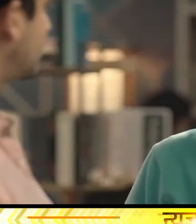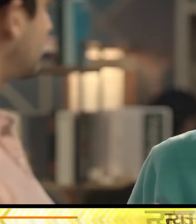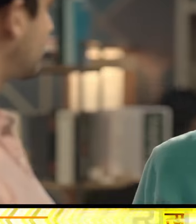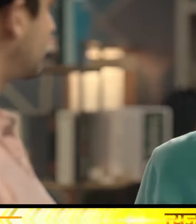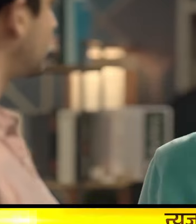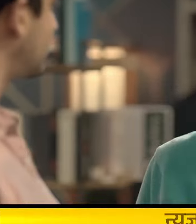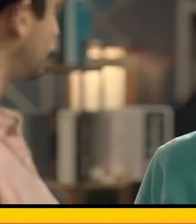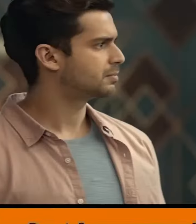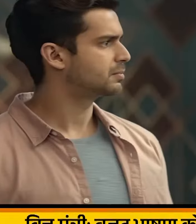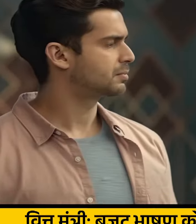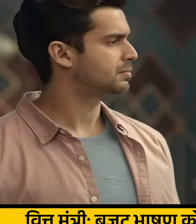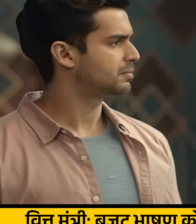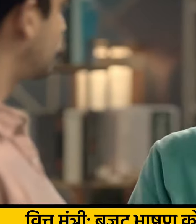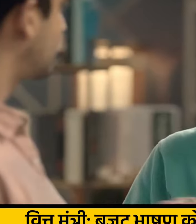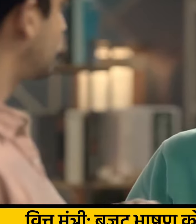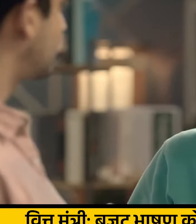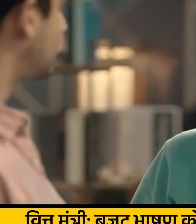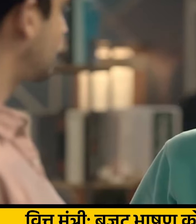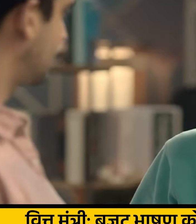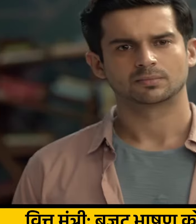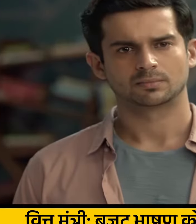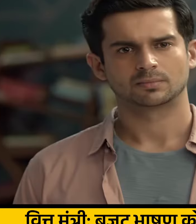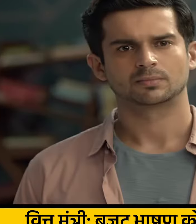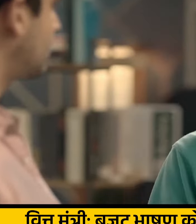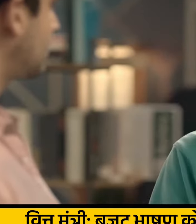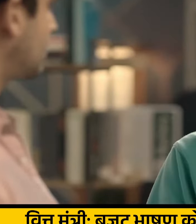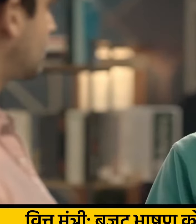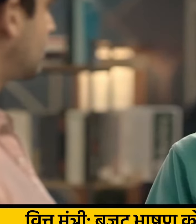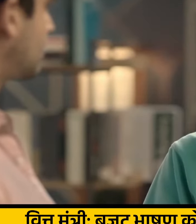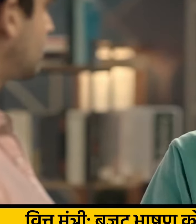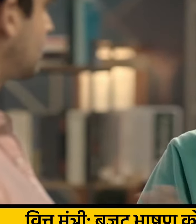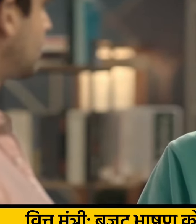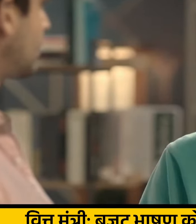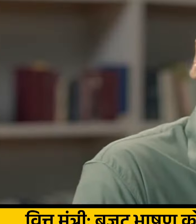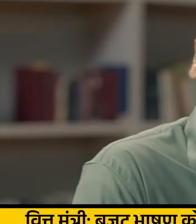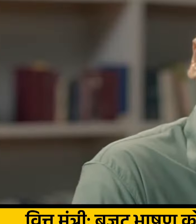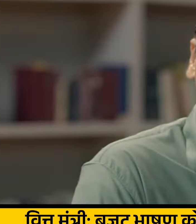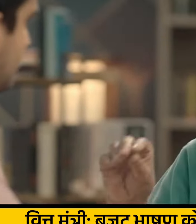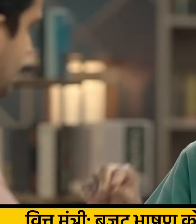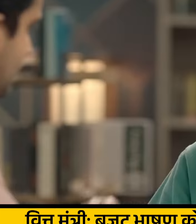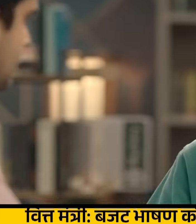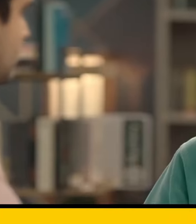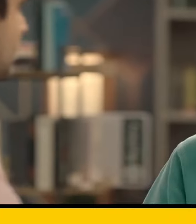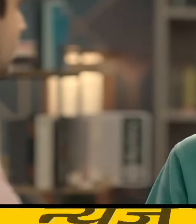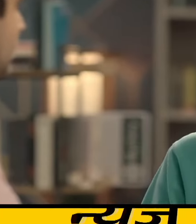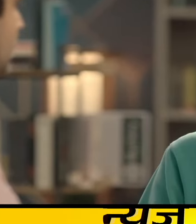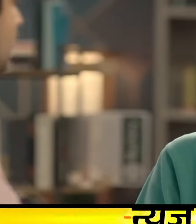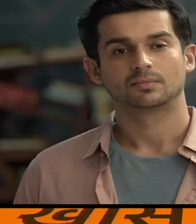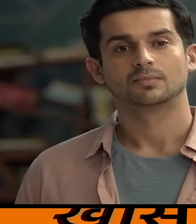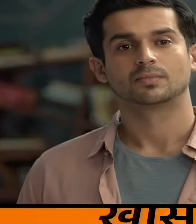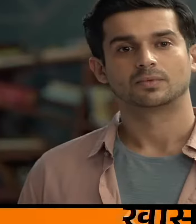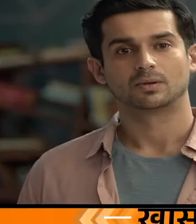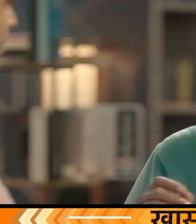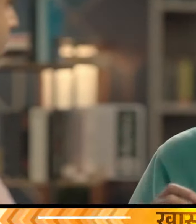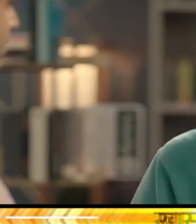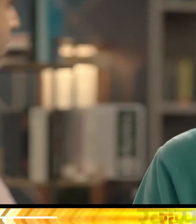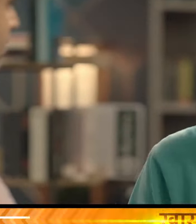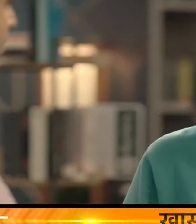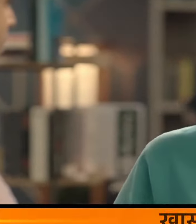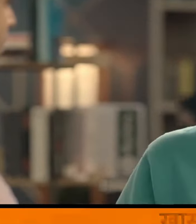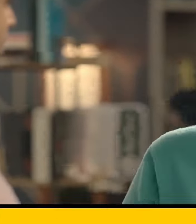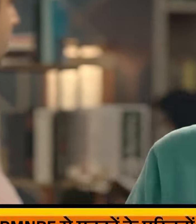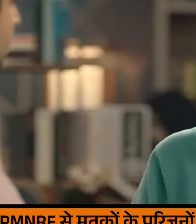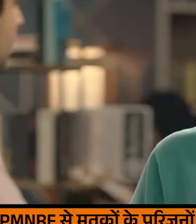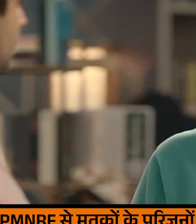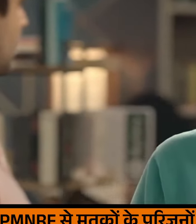डिजिटल ट्रांजैक्शन फेल हो जाए और अकाउंट से पैसे कट जाए तो बैंक समय से पैसे लौटा देगा, वरना कॉम्पनसेशन का है प्रावधान। नहीं तो RBI